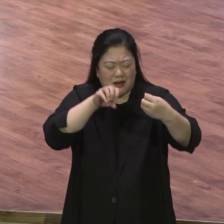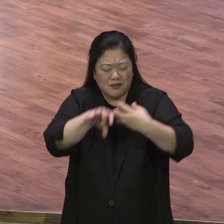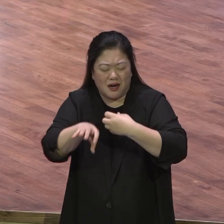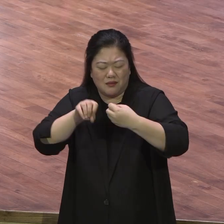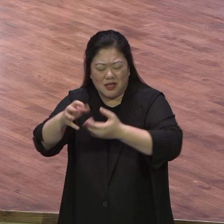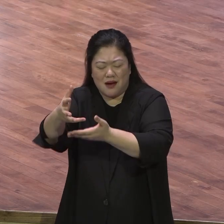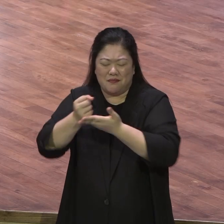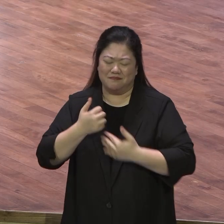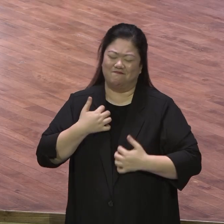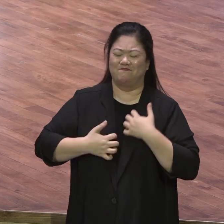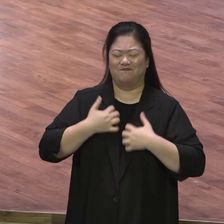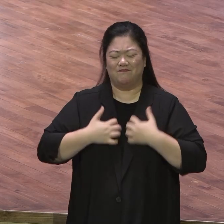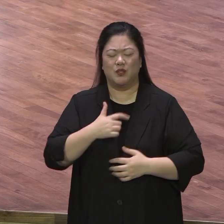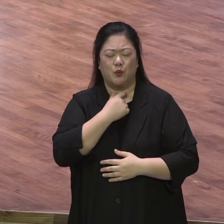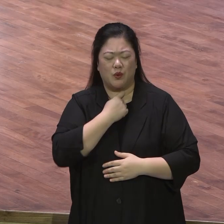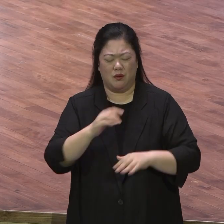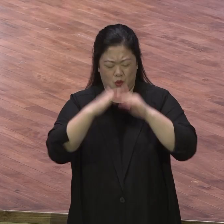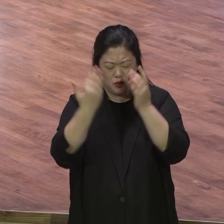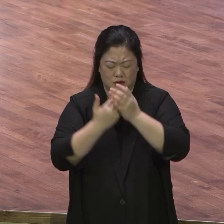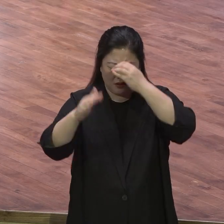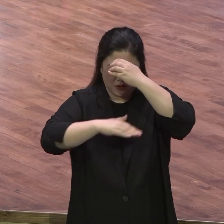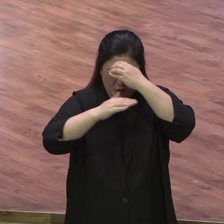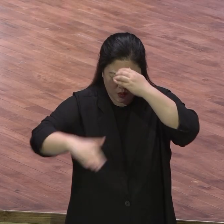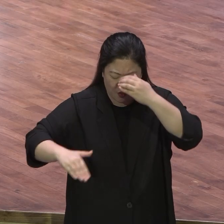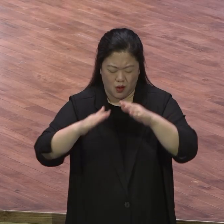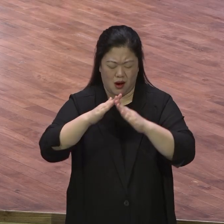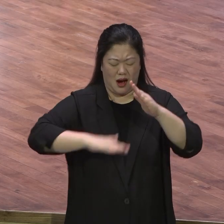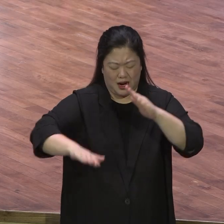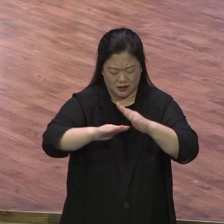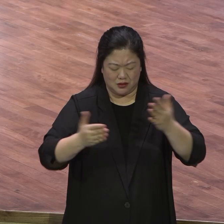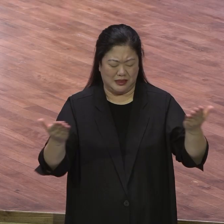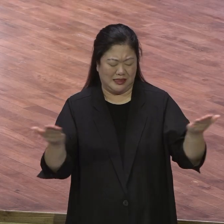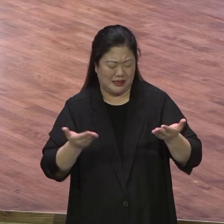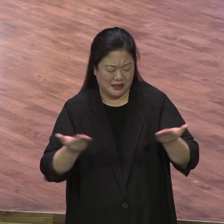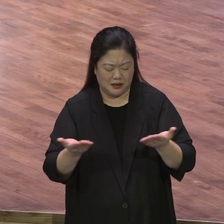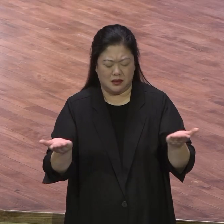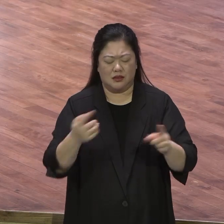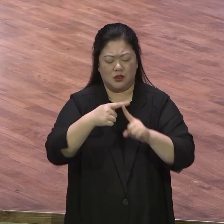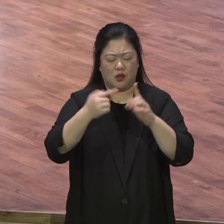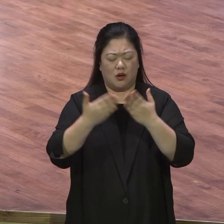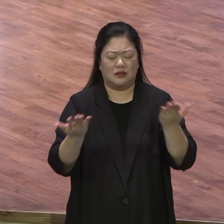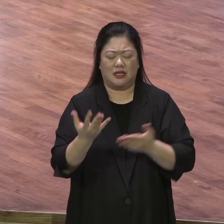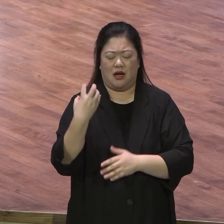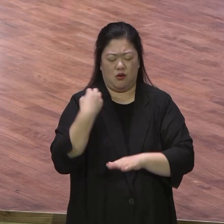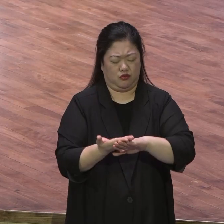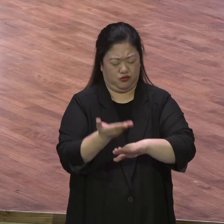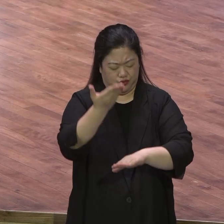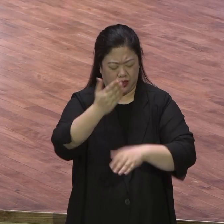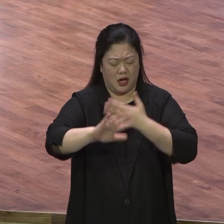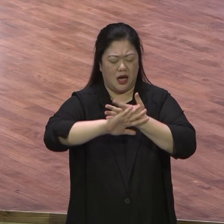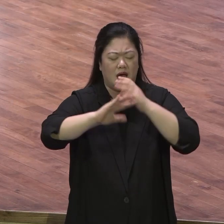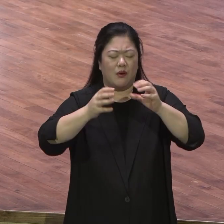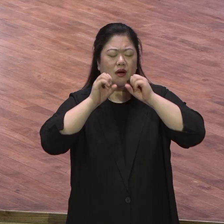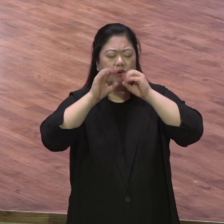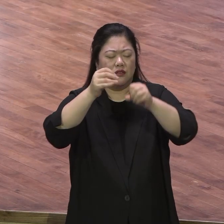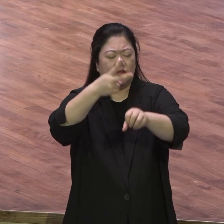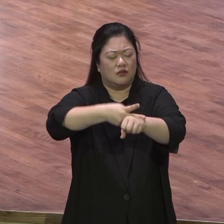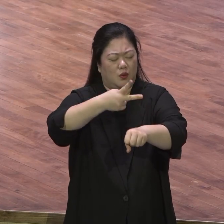누리고 원하는 모든 성도들 가정과 생업과 자녈과 사회 후에 우리가 파송하고 있는 모든 성교사님들